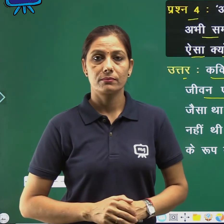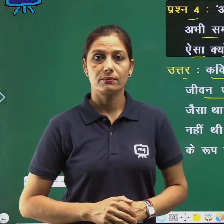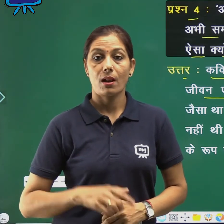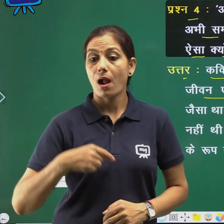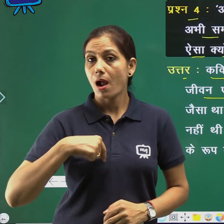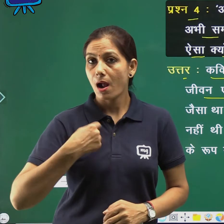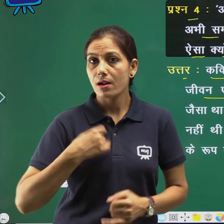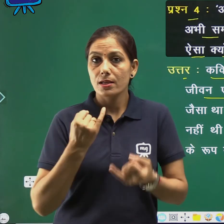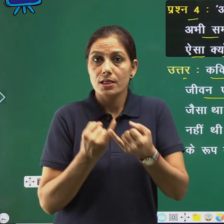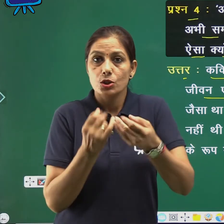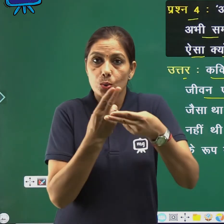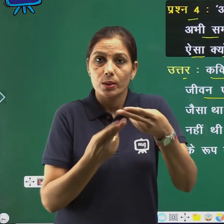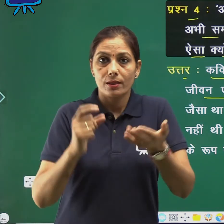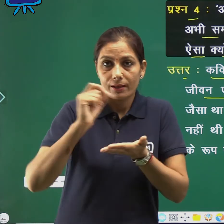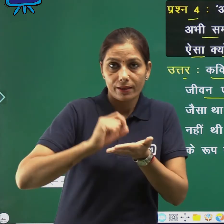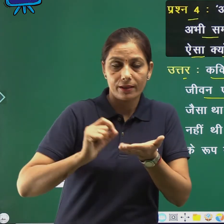आत्मकथा लिखने का